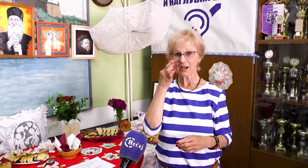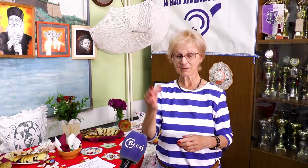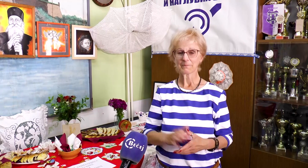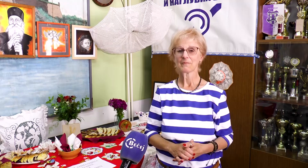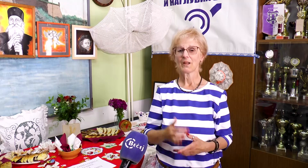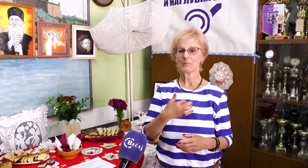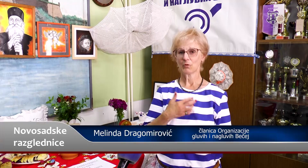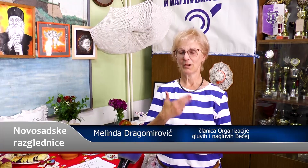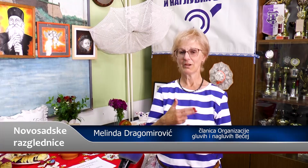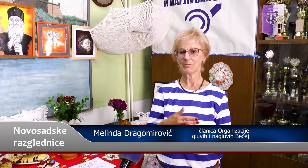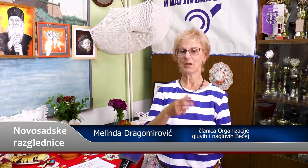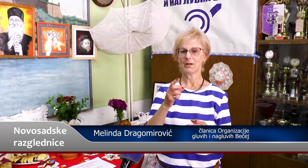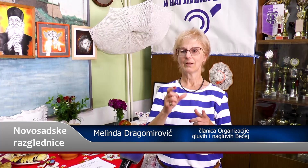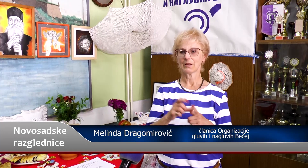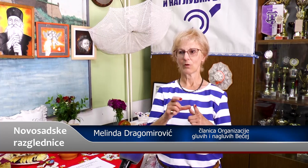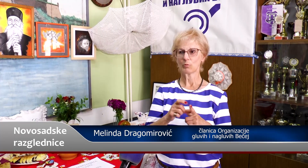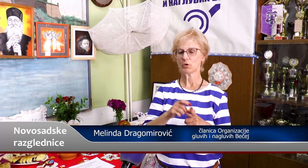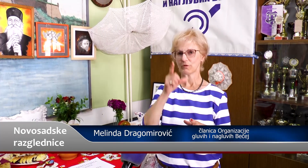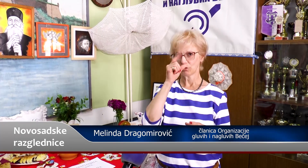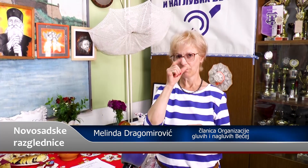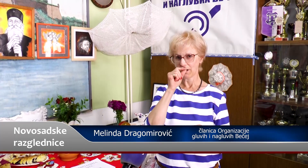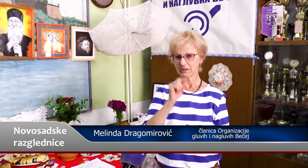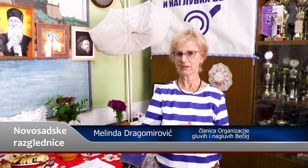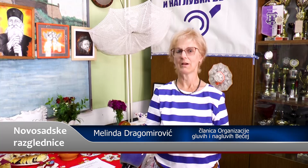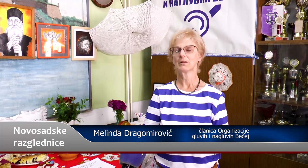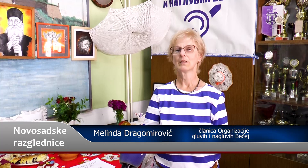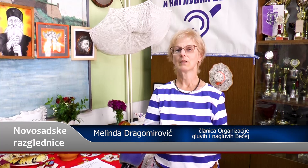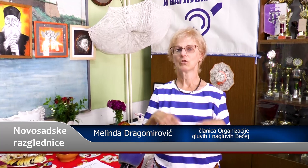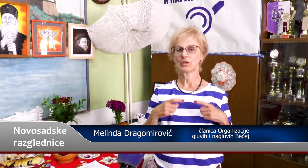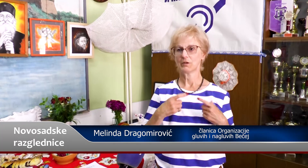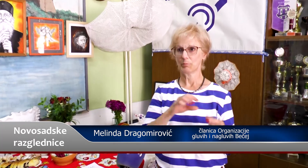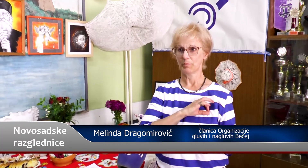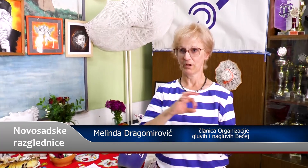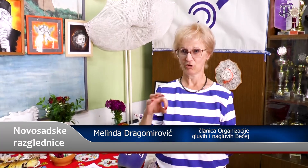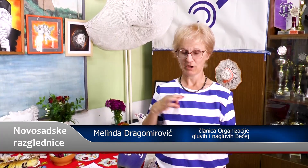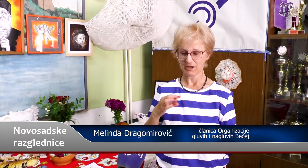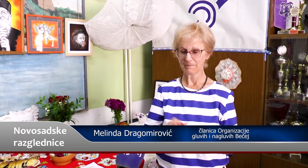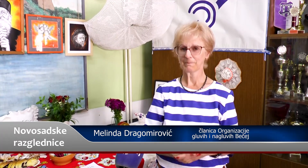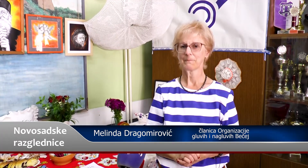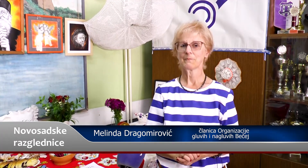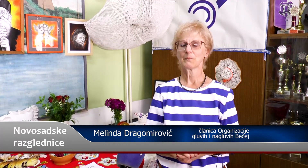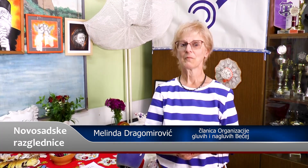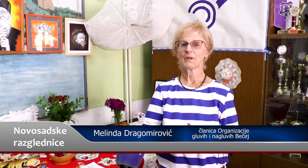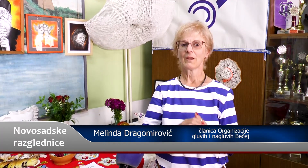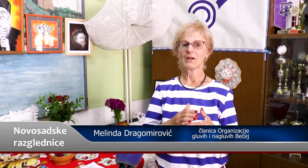Dobar dan, moje ime je Trakomirović Melita, živim Pećej.